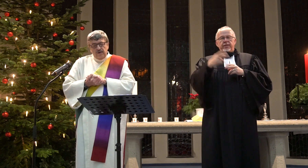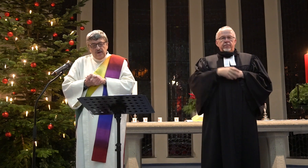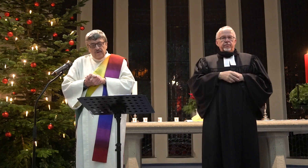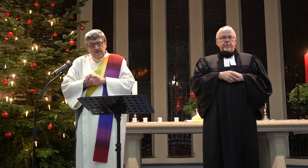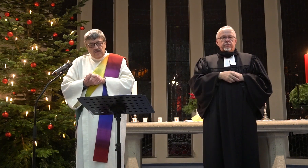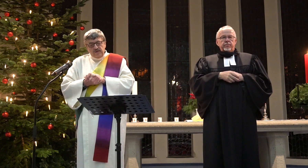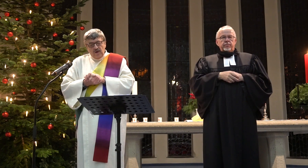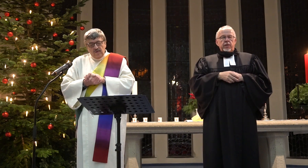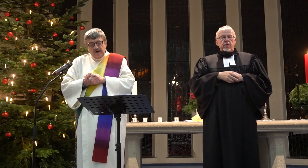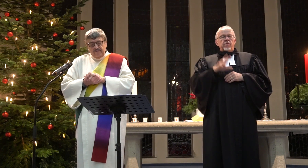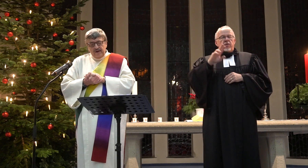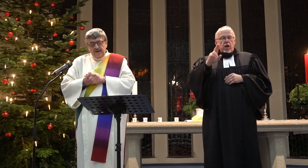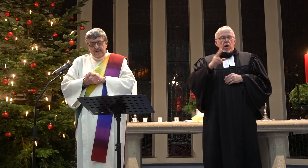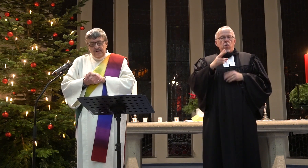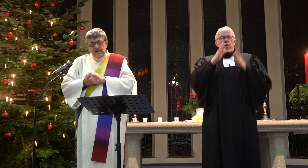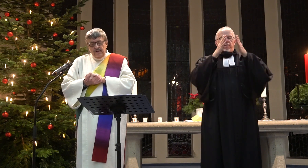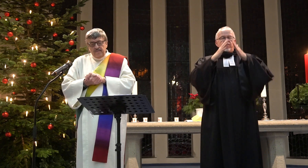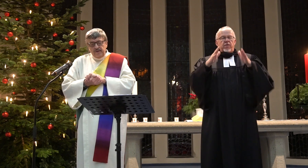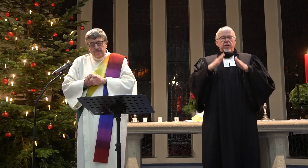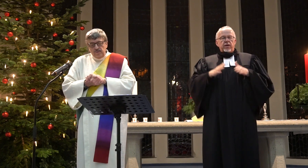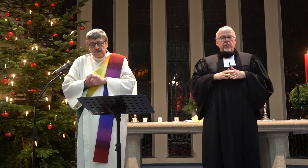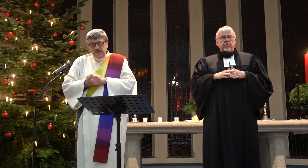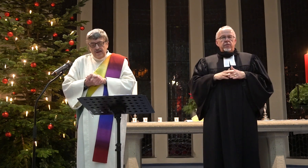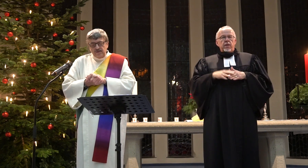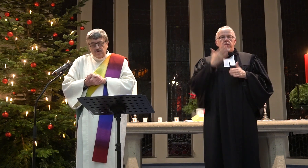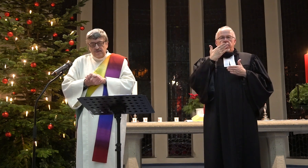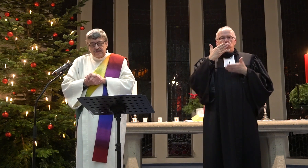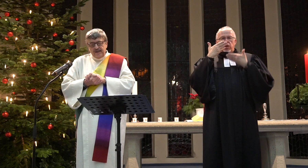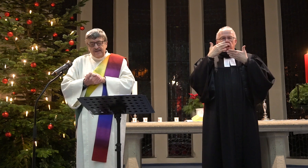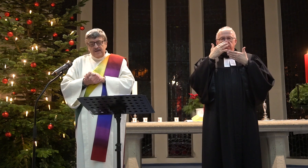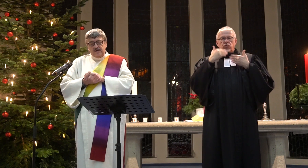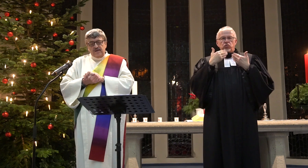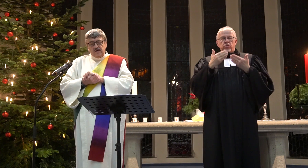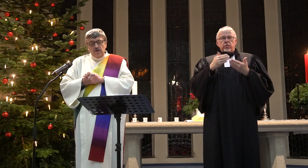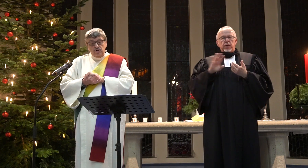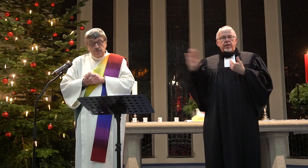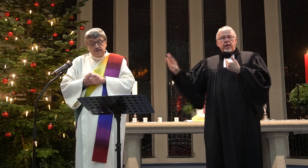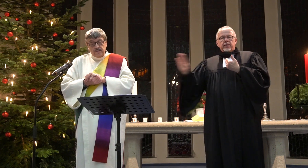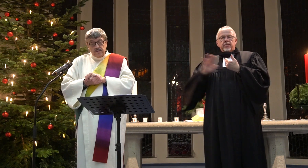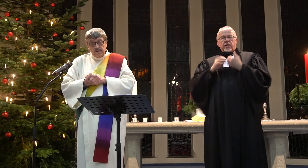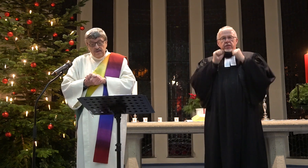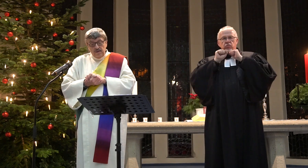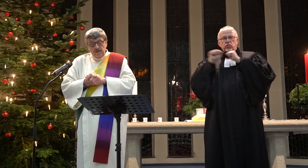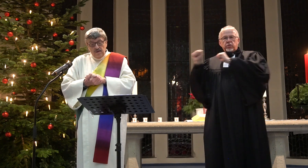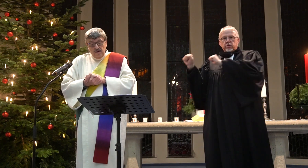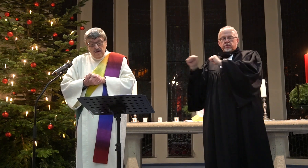darum wir uns auch an Weihnachten mit Mund-Nasenschutz gegenseitig schützen.